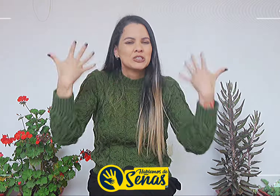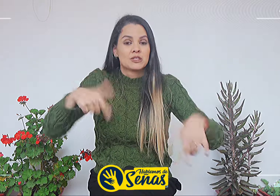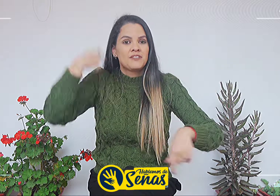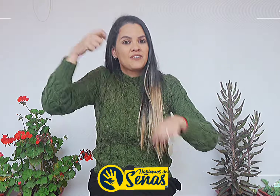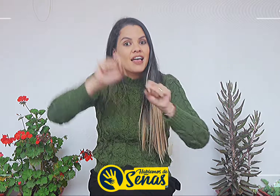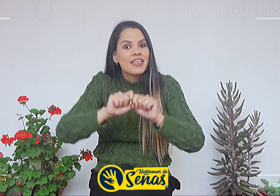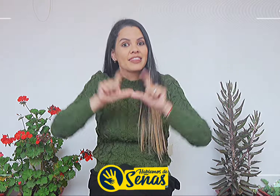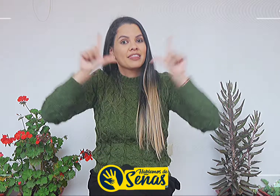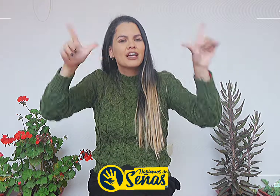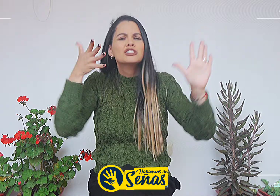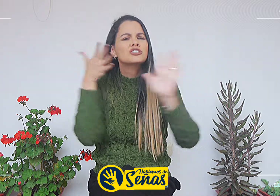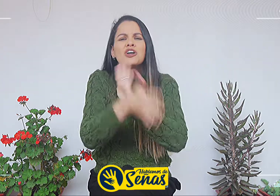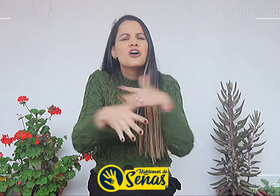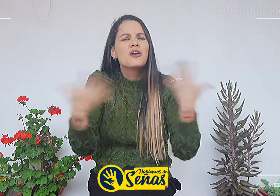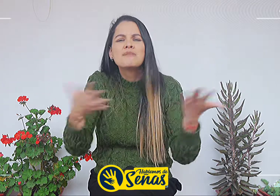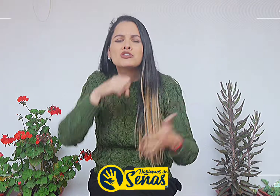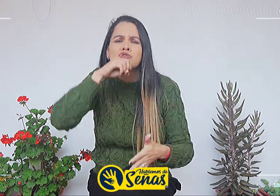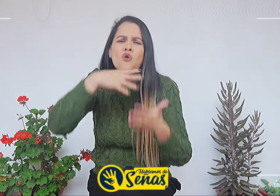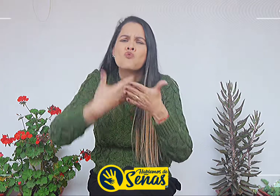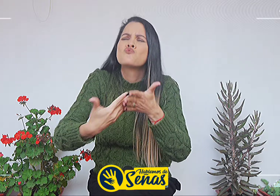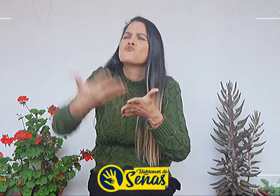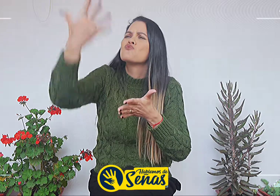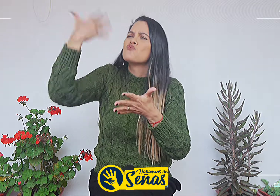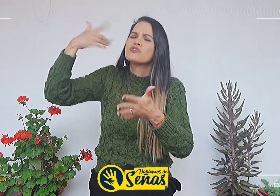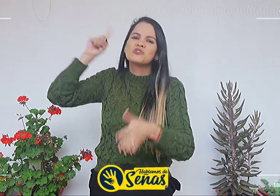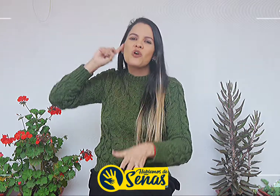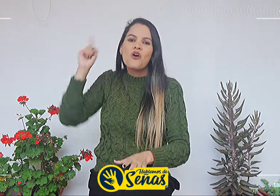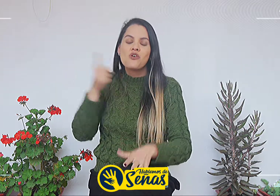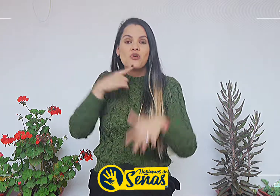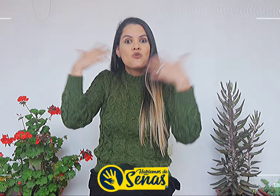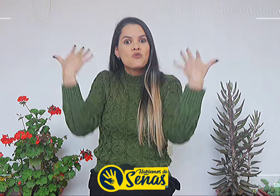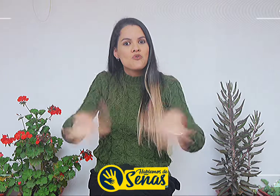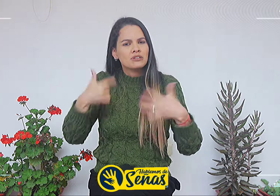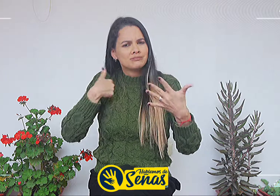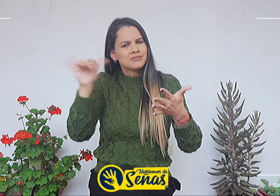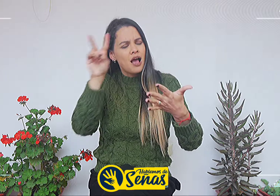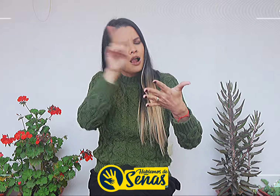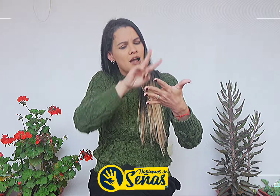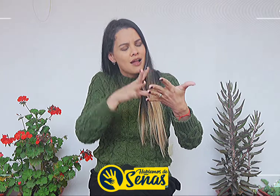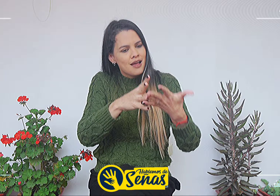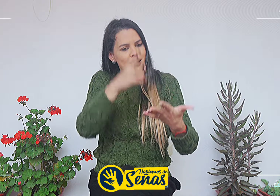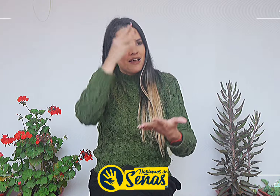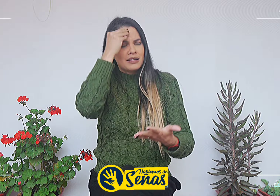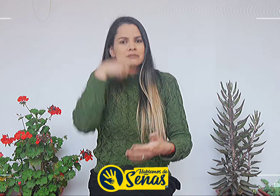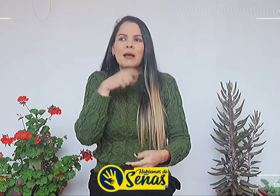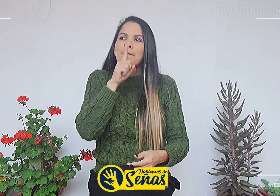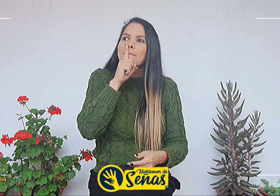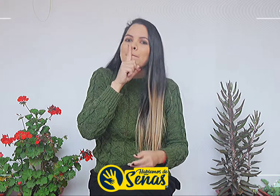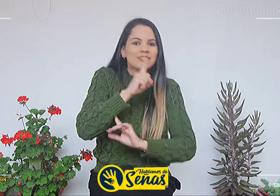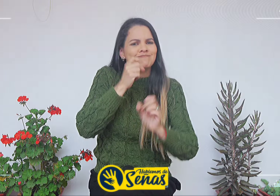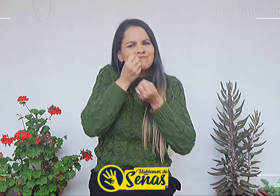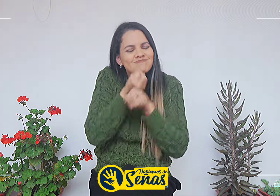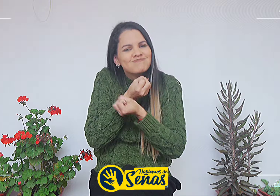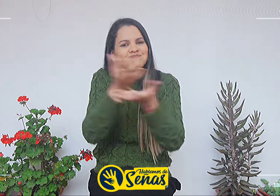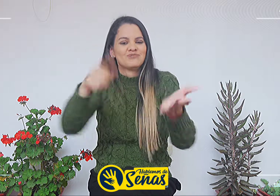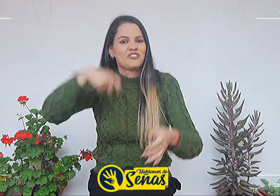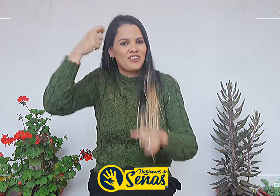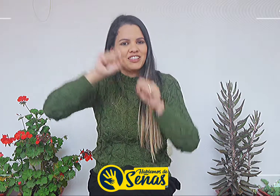mucho estar compartiendo en un nuevo video con todos ustedes y hoy vamos a hablar de lo más antiguo de la comunidad sorda y es algo que estuve leyendo y que no me puedo